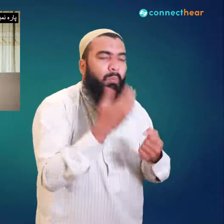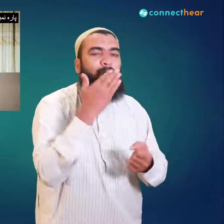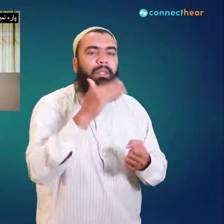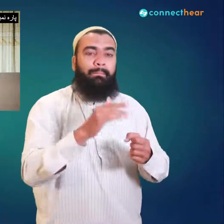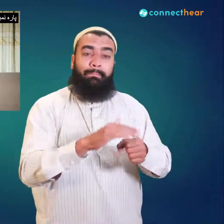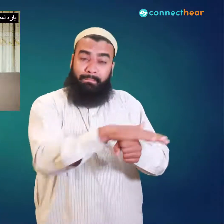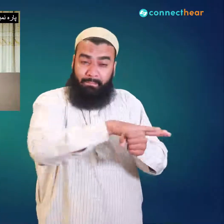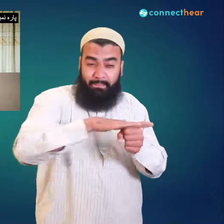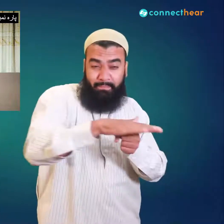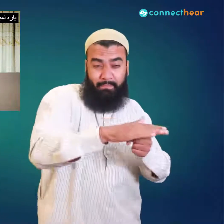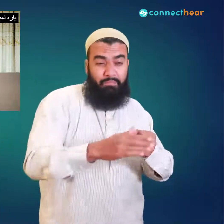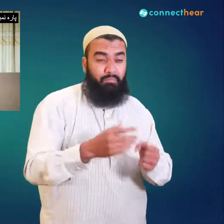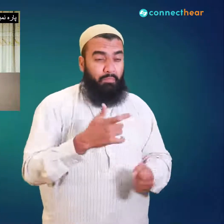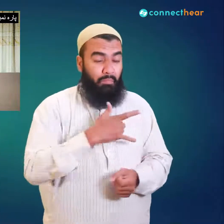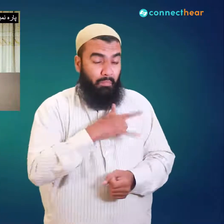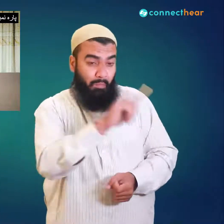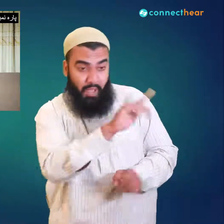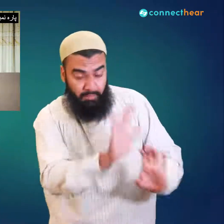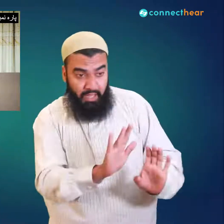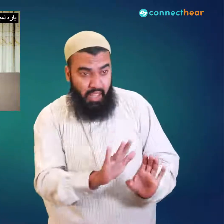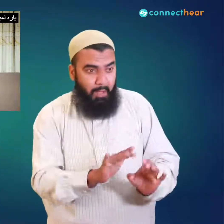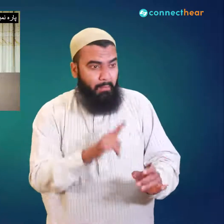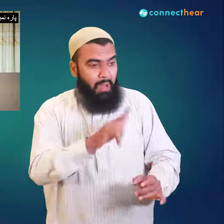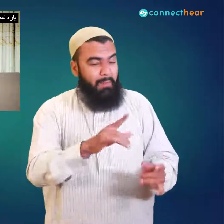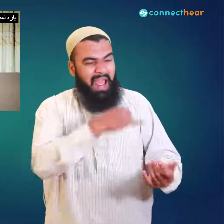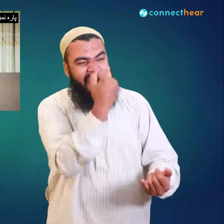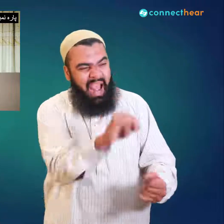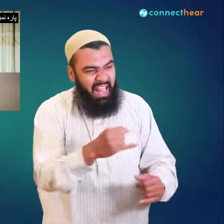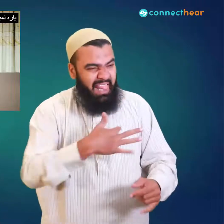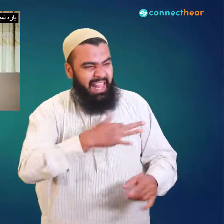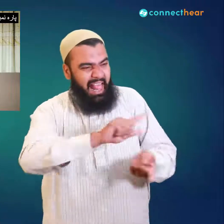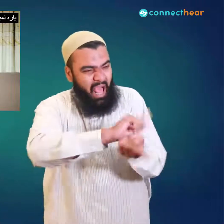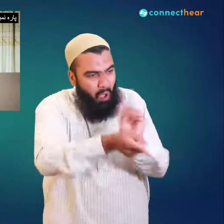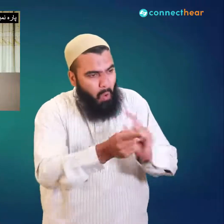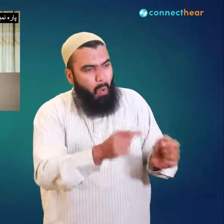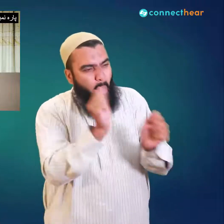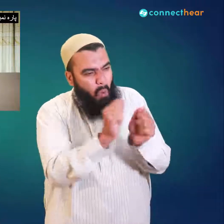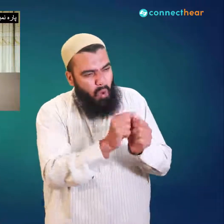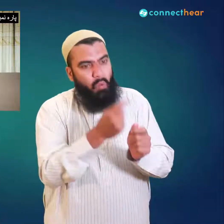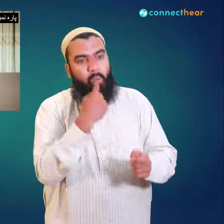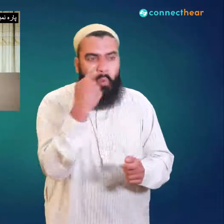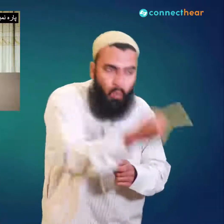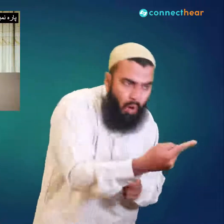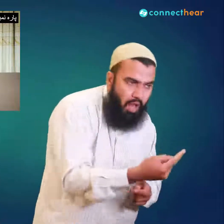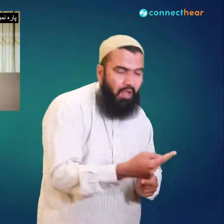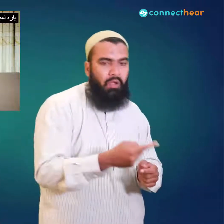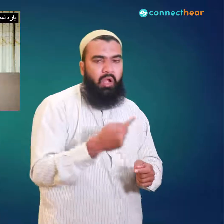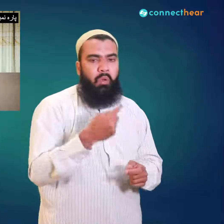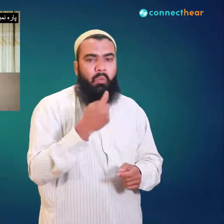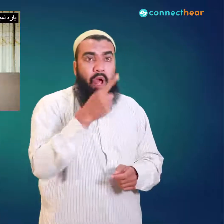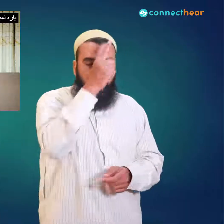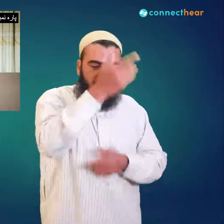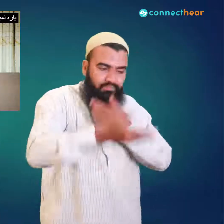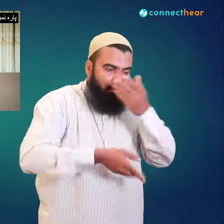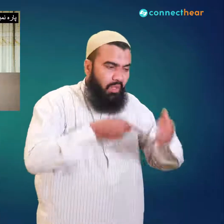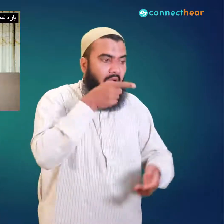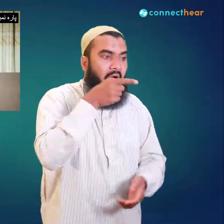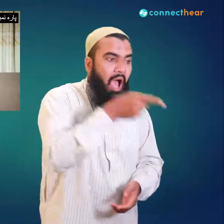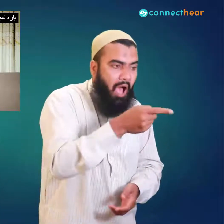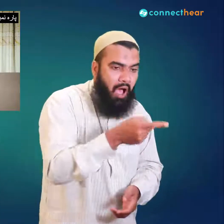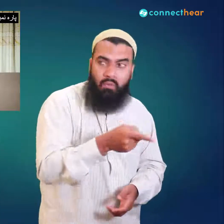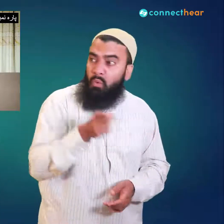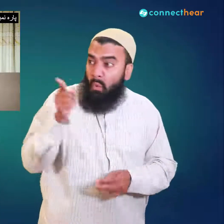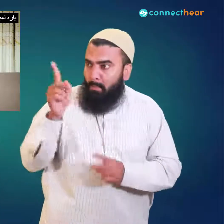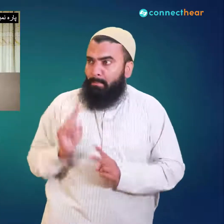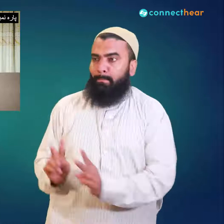اتفاق کو ختم کرنا، یہ ان کا مقصد تھا۔ اور تیسرا مقصد ارصادا لمن حارب اللہ ورسولہ، اللہ